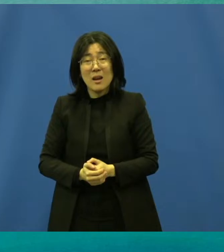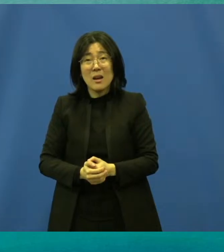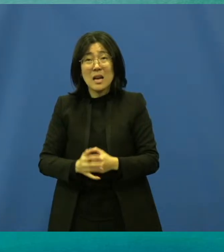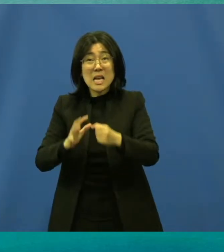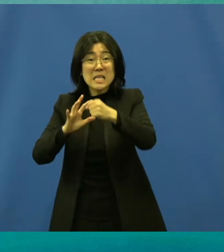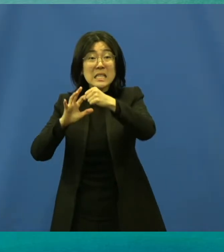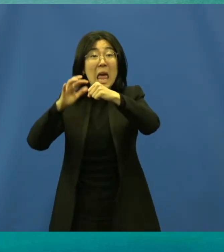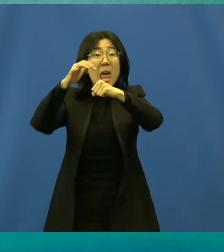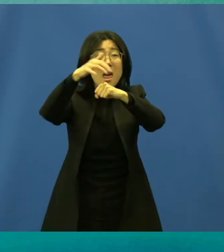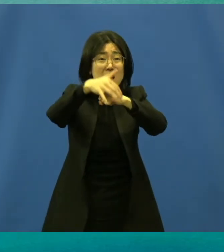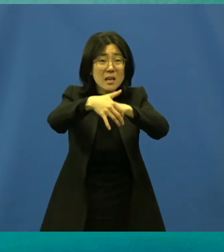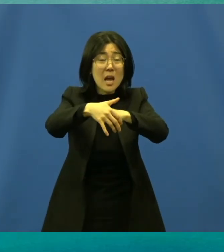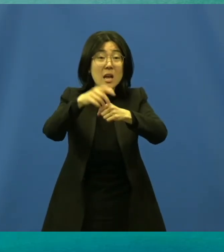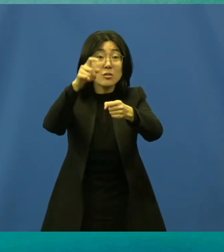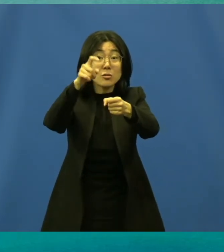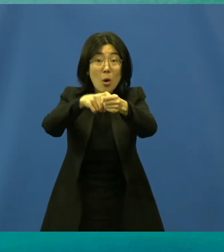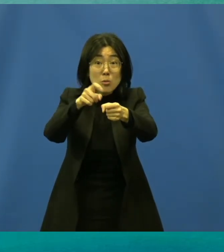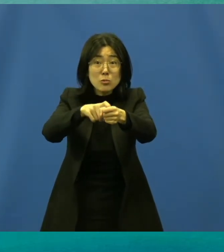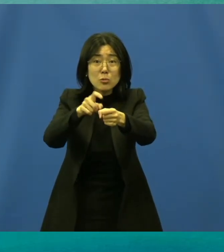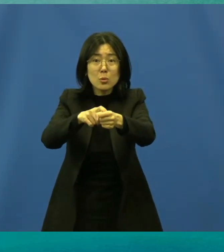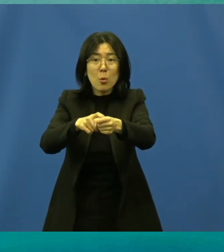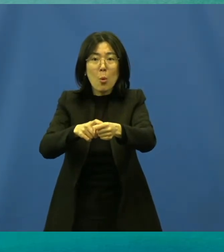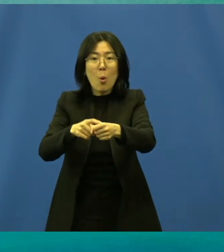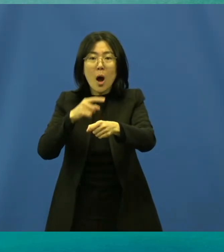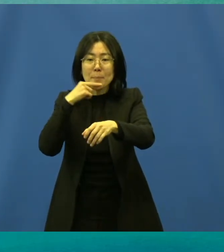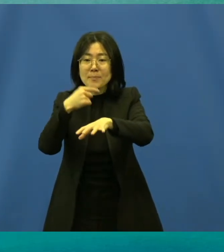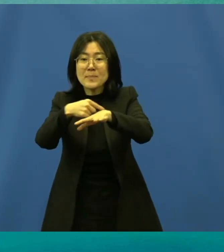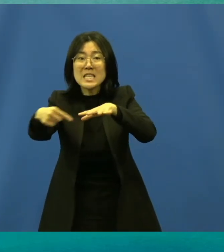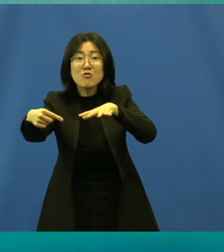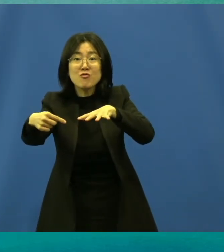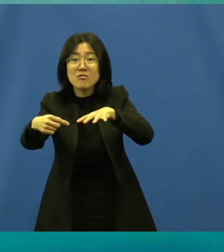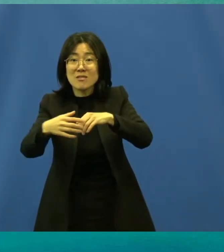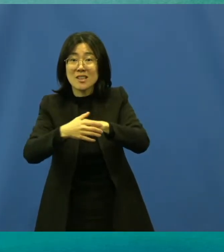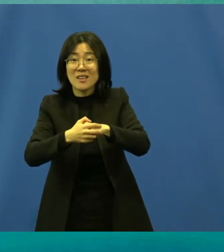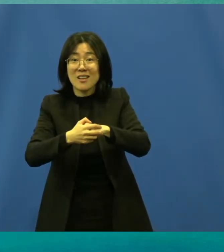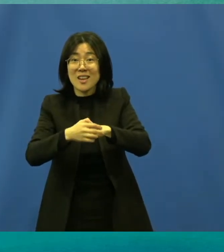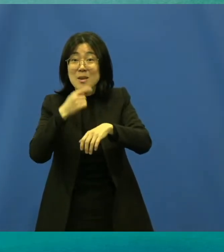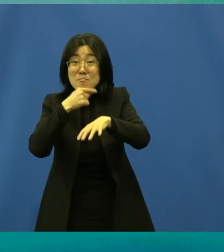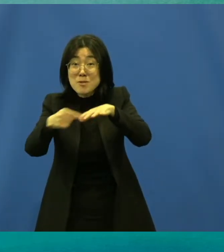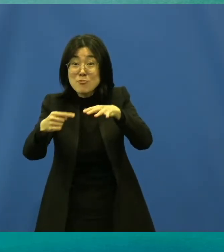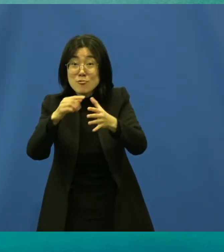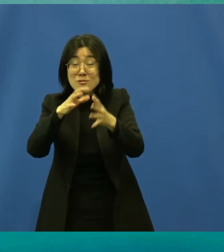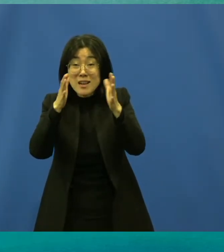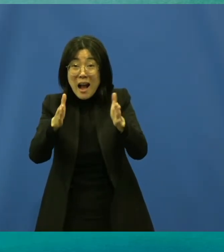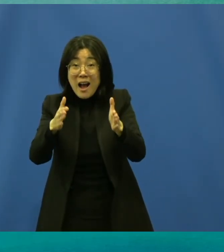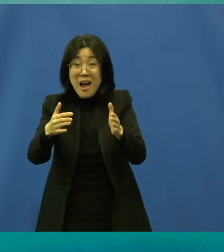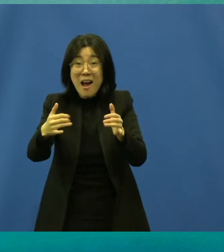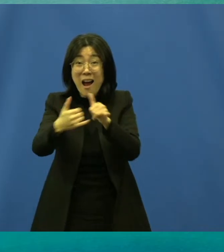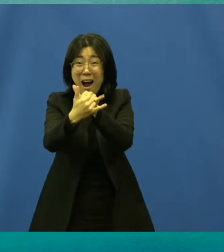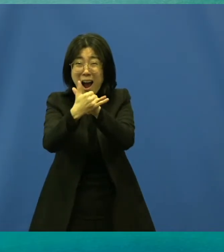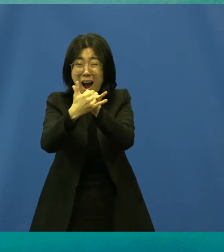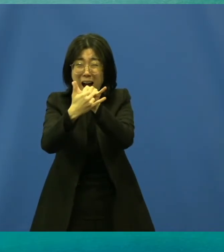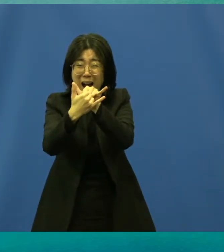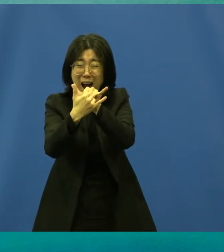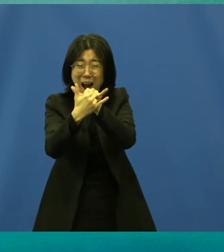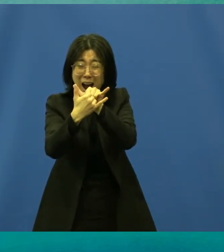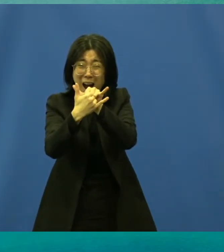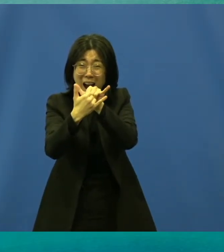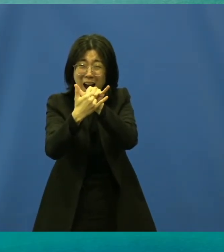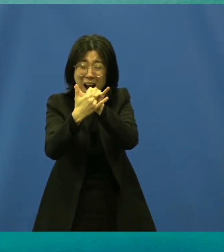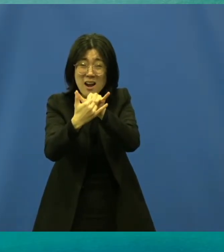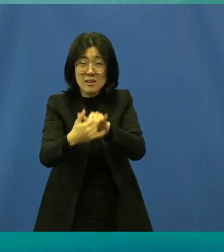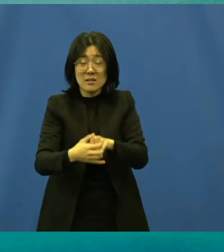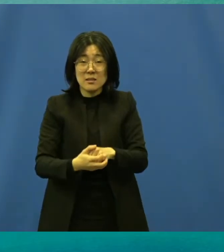세계사에 알려진 이 전쟁은 우리의 한국을 더 이상 일어날 수 없을 만큼 비참하게 모든 게